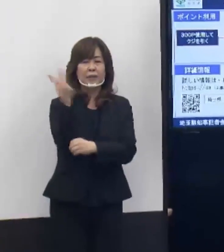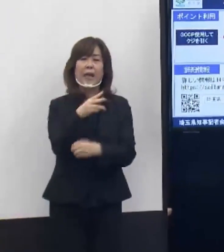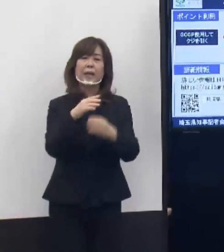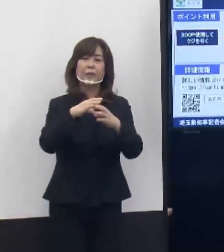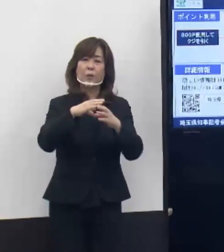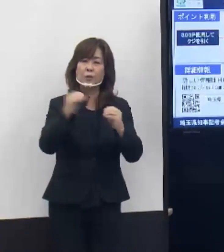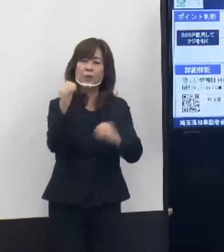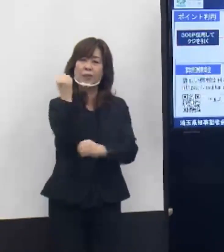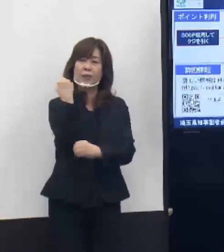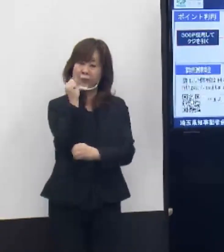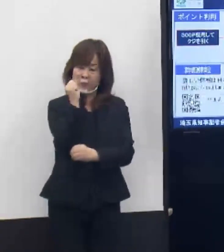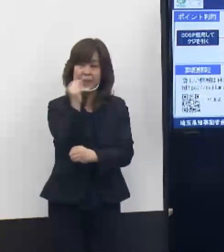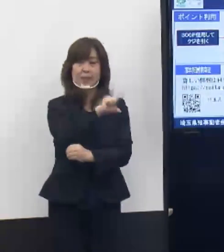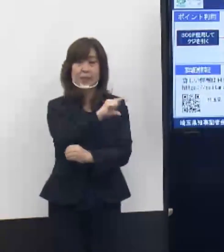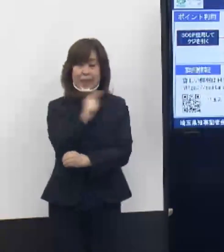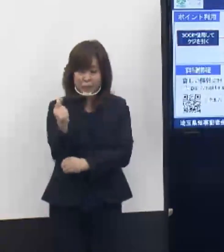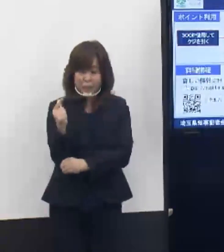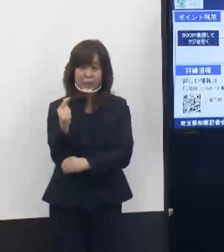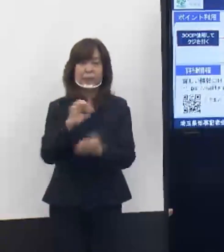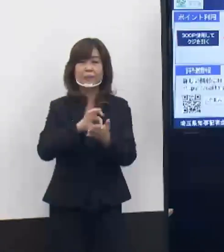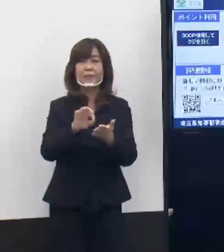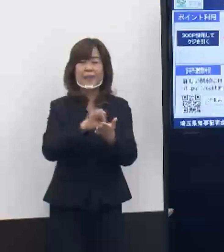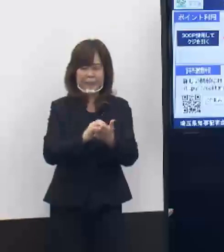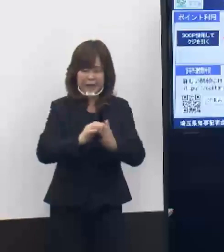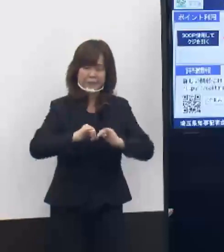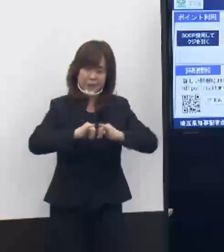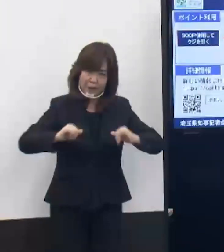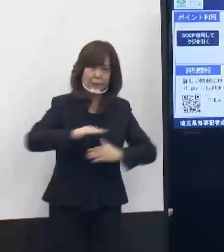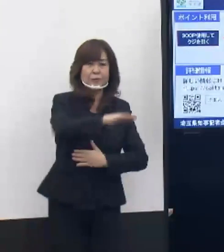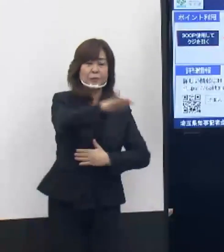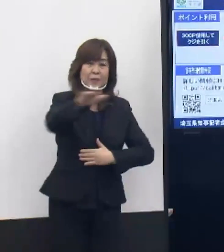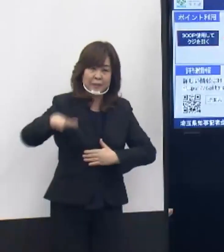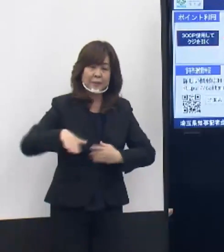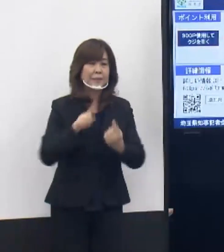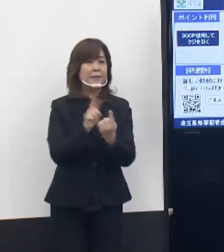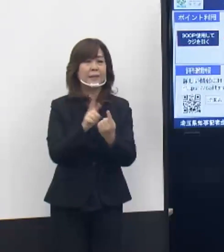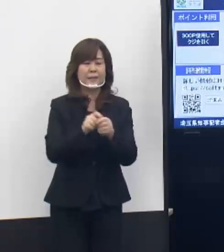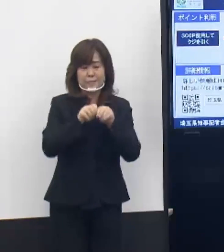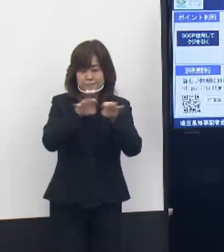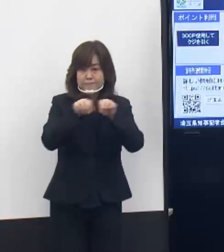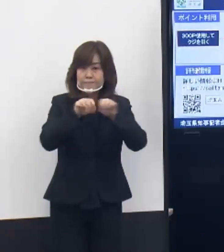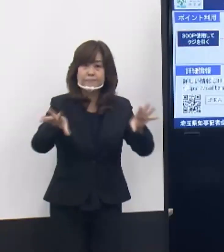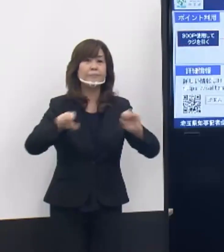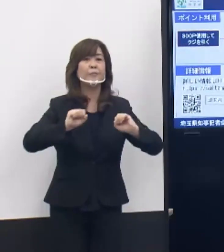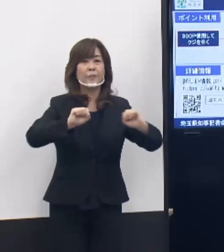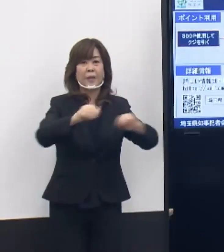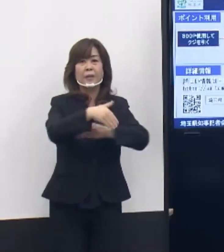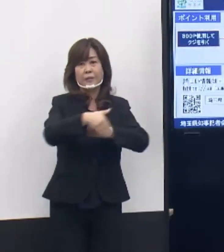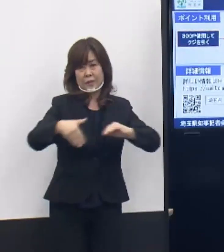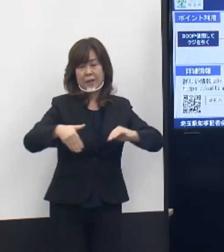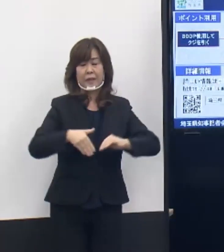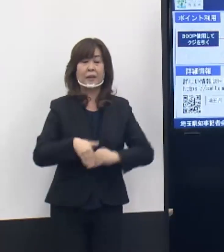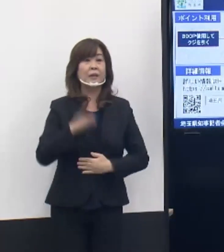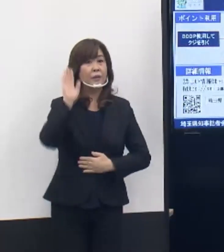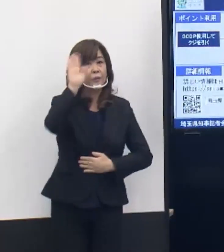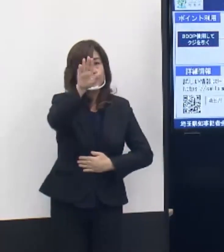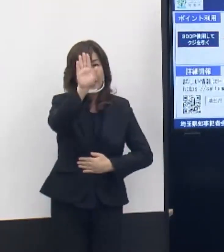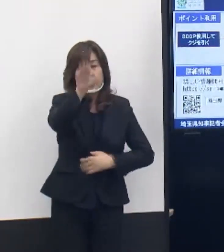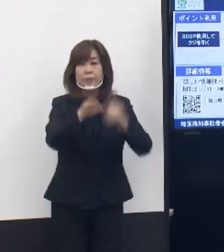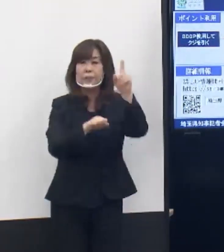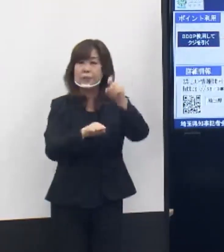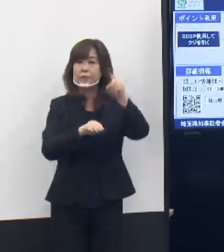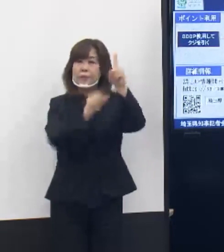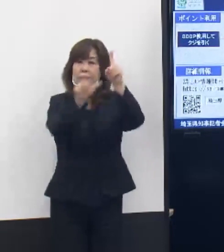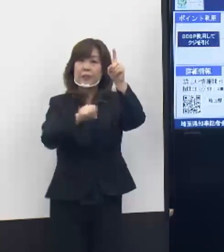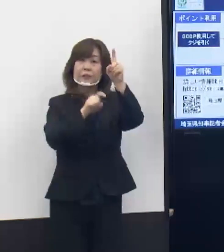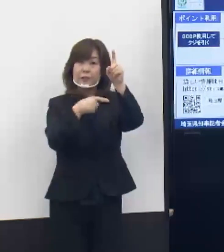など、さまざまな媒体を活用し広く周知をしてまいりたいと思います。11月1日から改